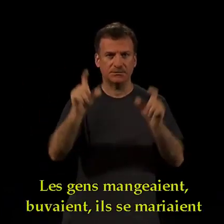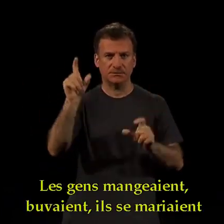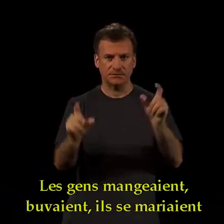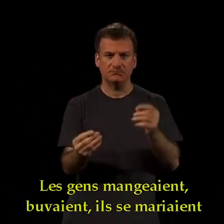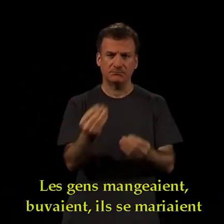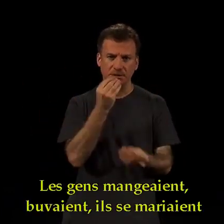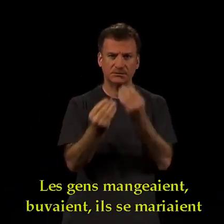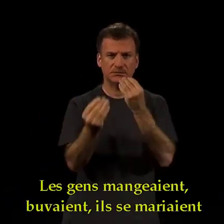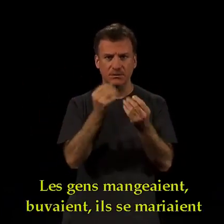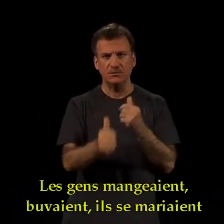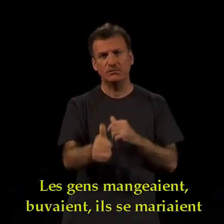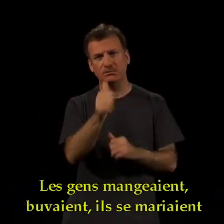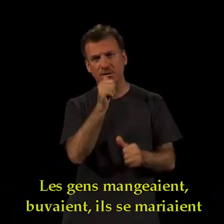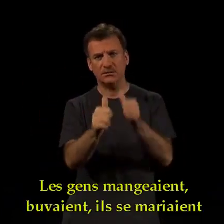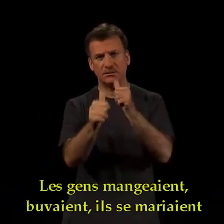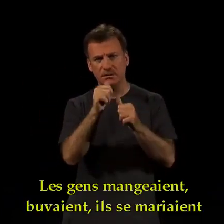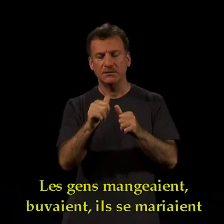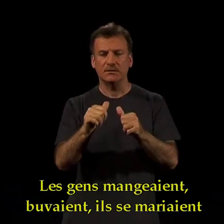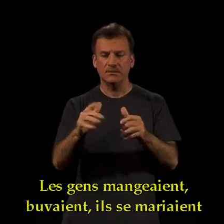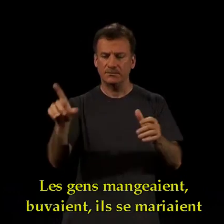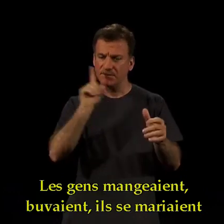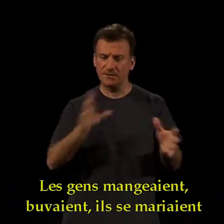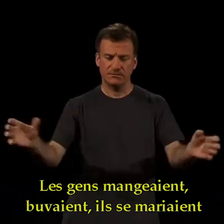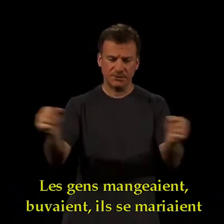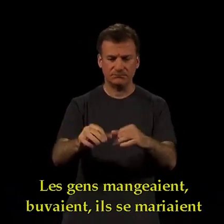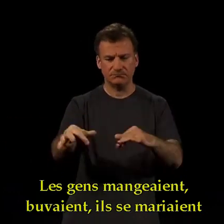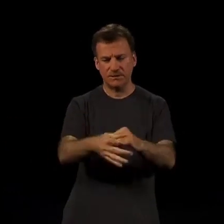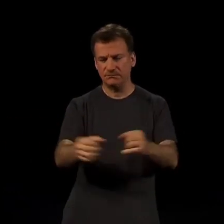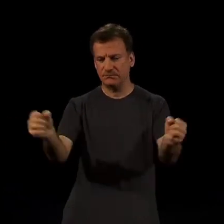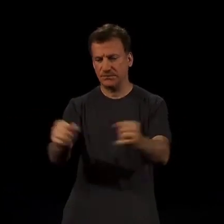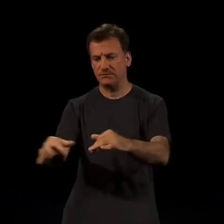Les gens mangeaient, buvaient, ils se mariaient ou donnaient leurs filles en mariage.